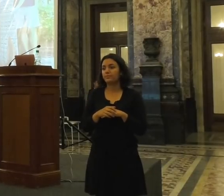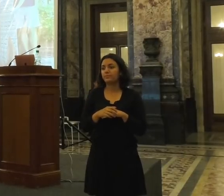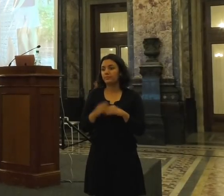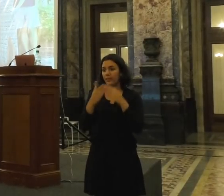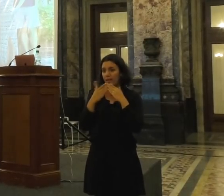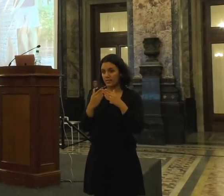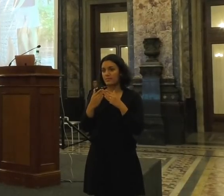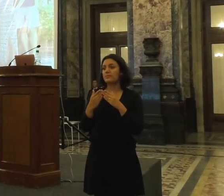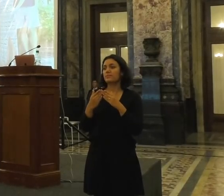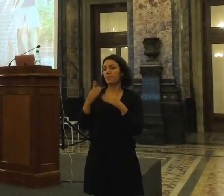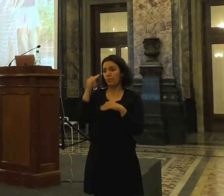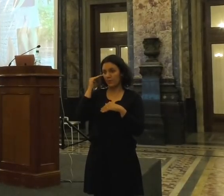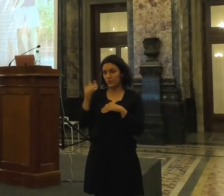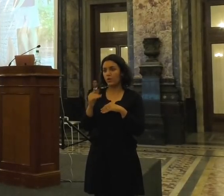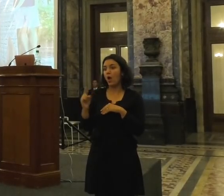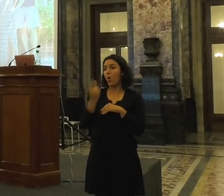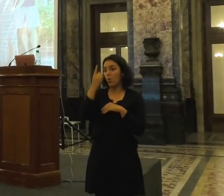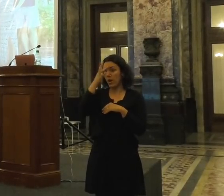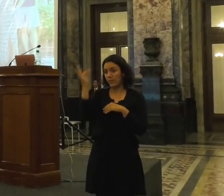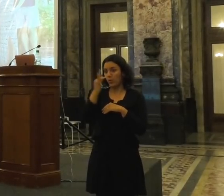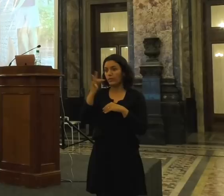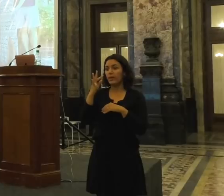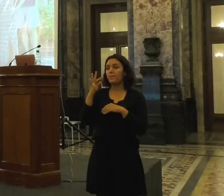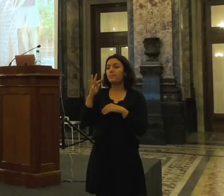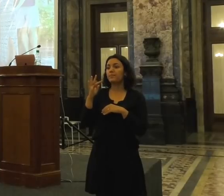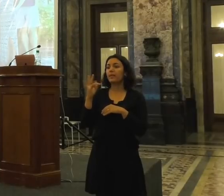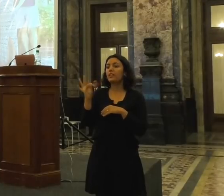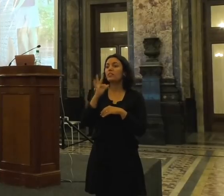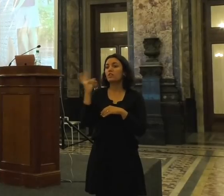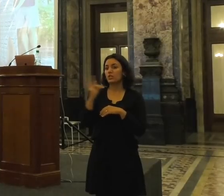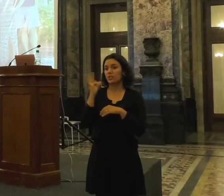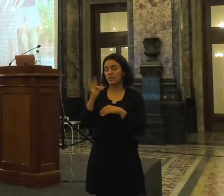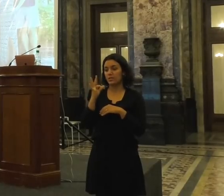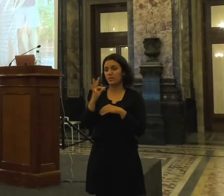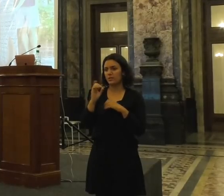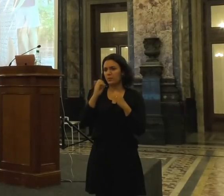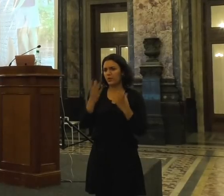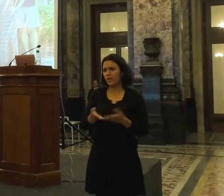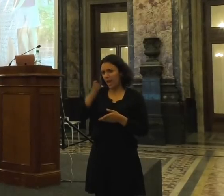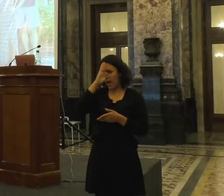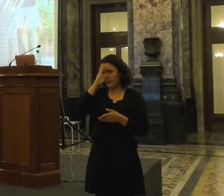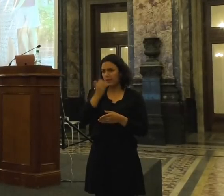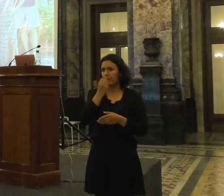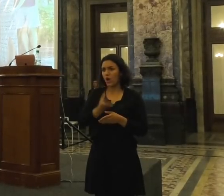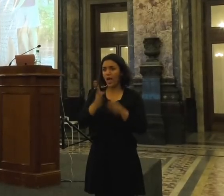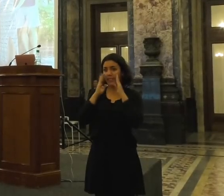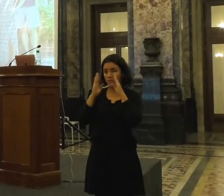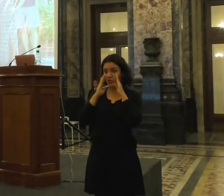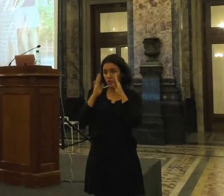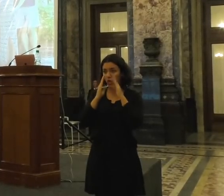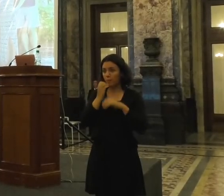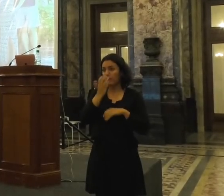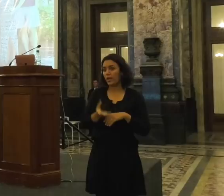Gracias, Marisa. Una pregunta teórica, dijiste que era importante el marco teórico. ¿Por qué se aprende mejor con atención? Digamos,